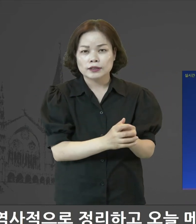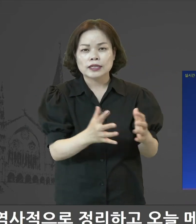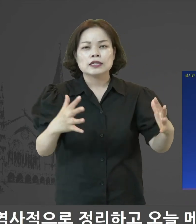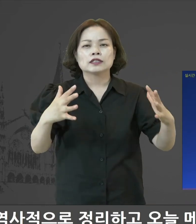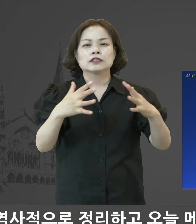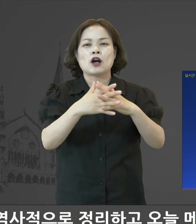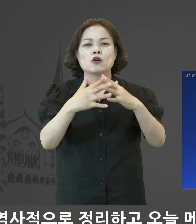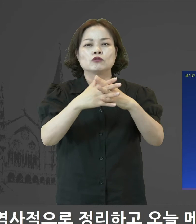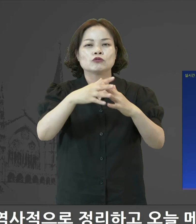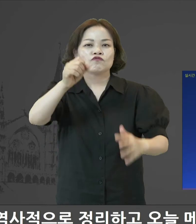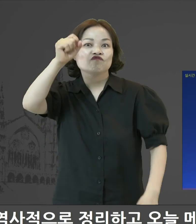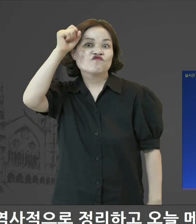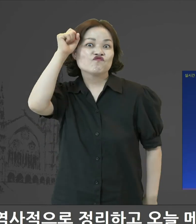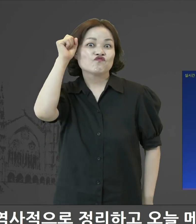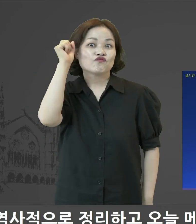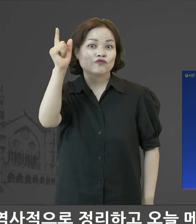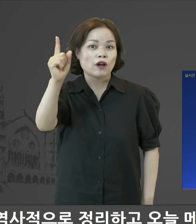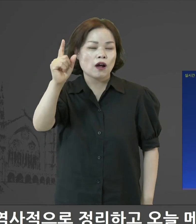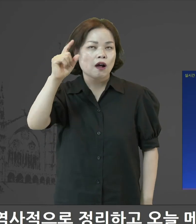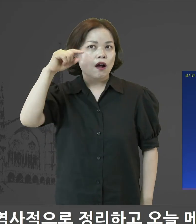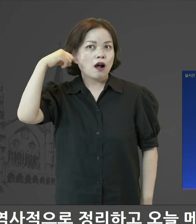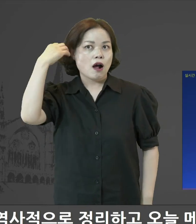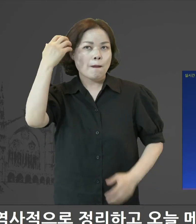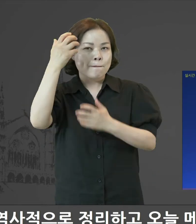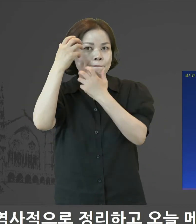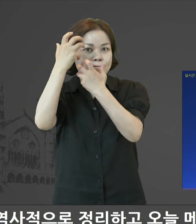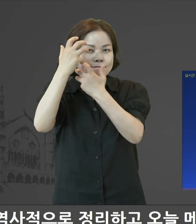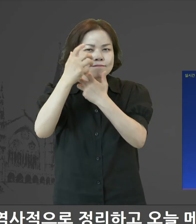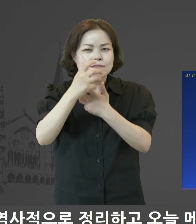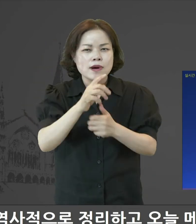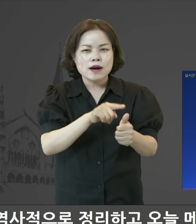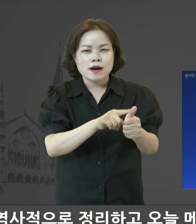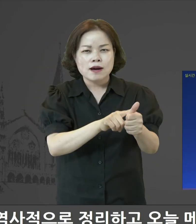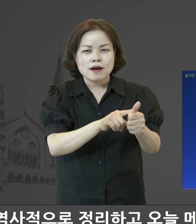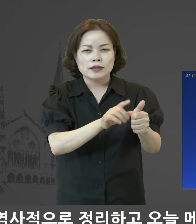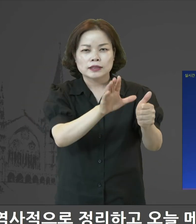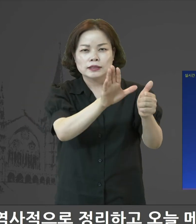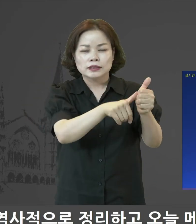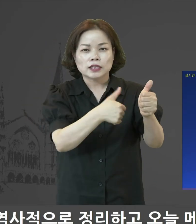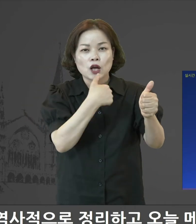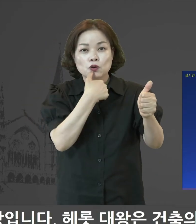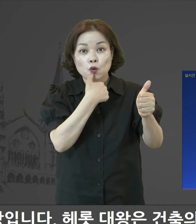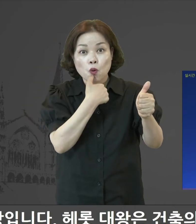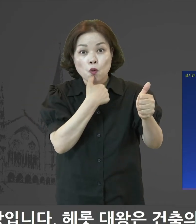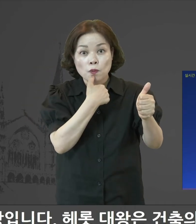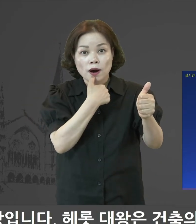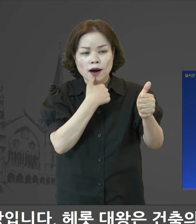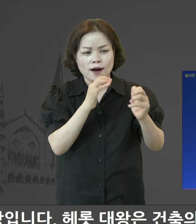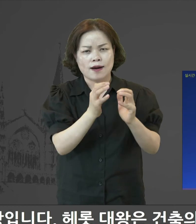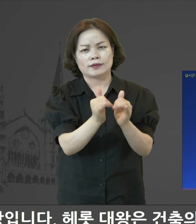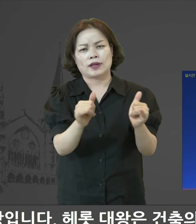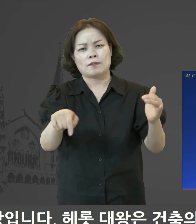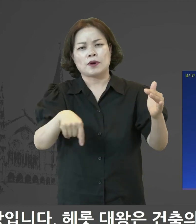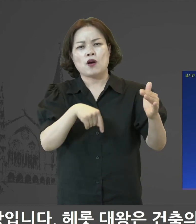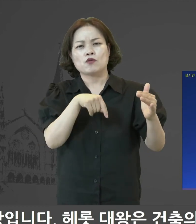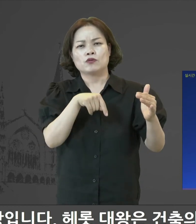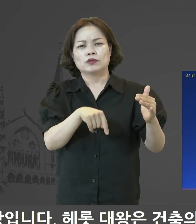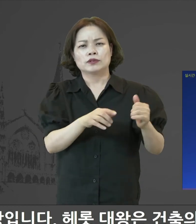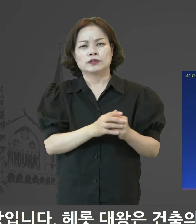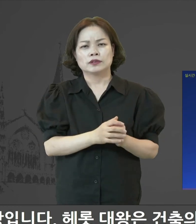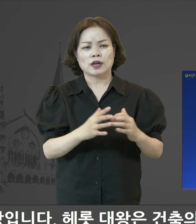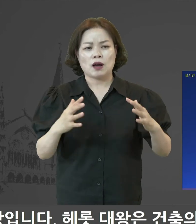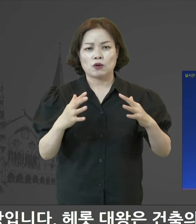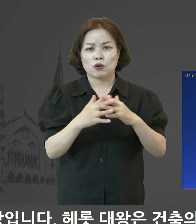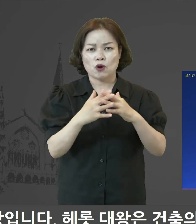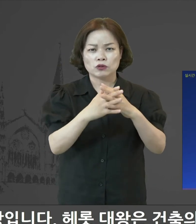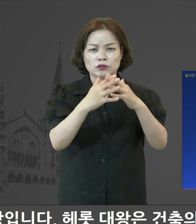건축의 천재요 미치광이라고 볼 수 있습니다. 당시의 로마 이 사람들 중에